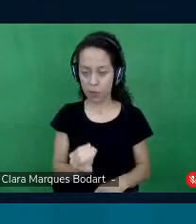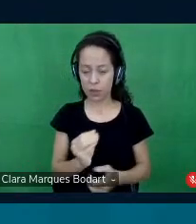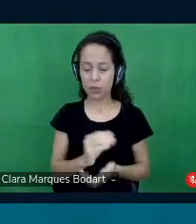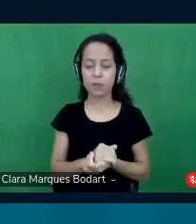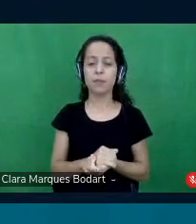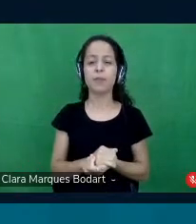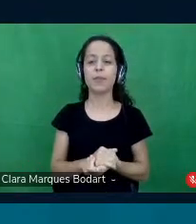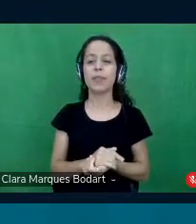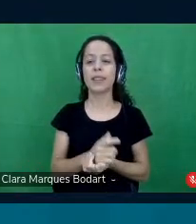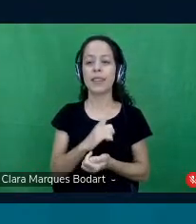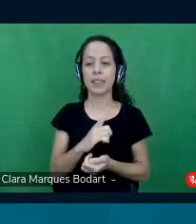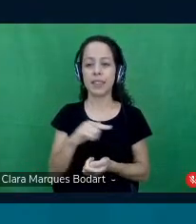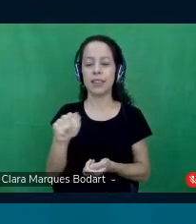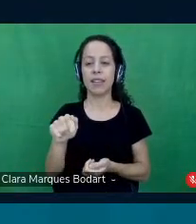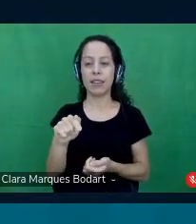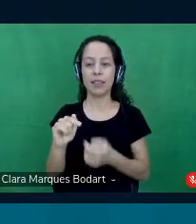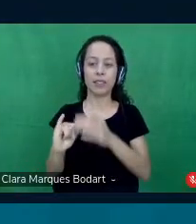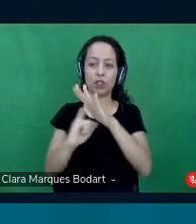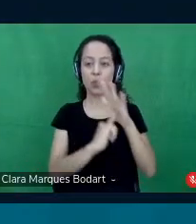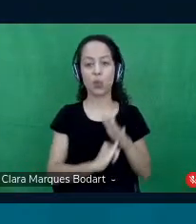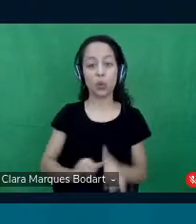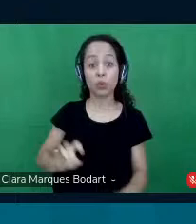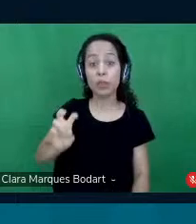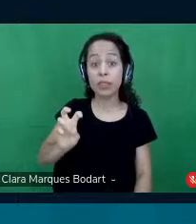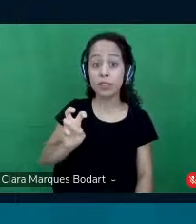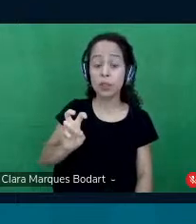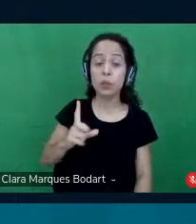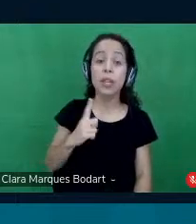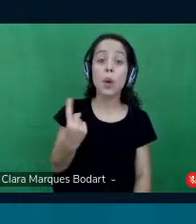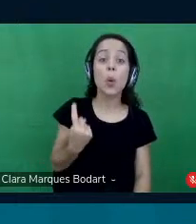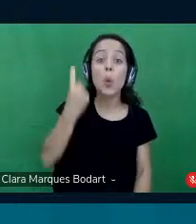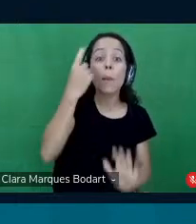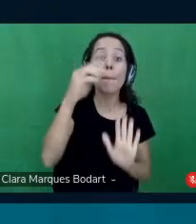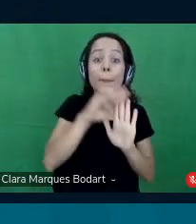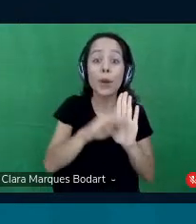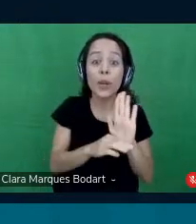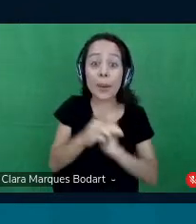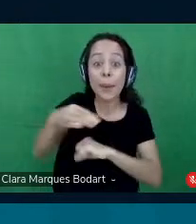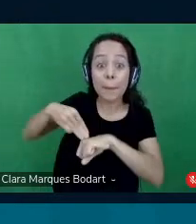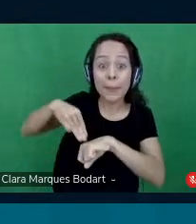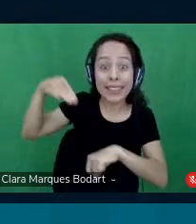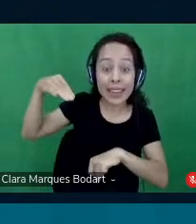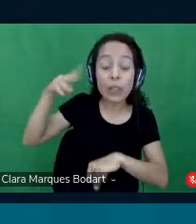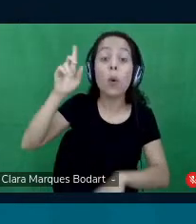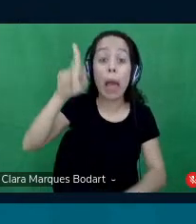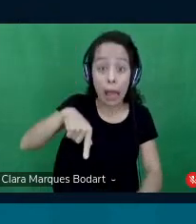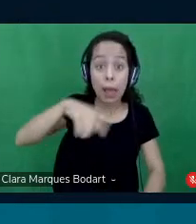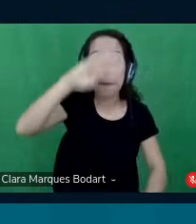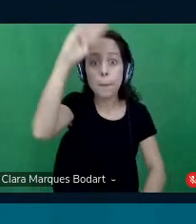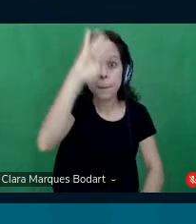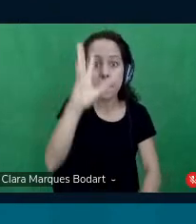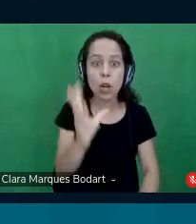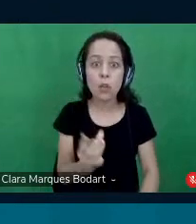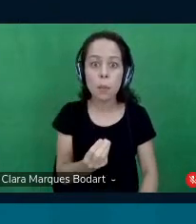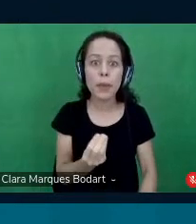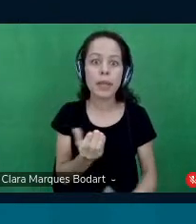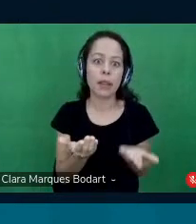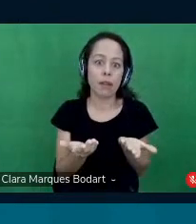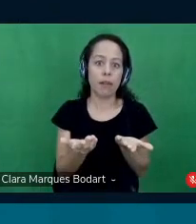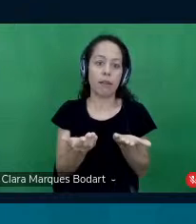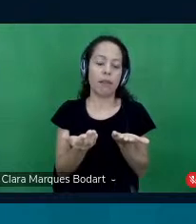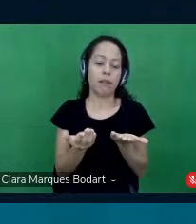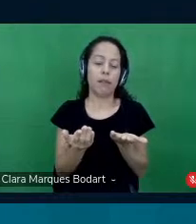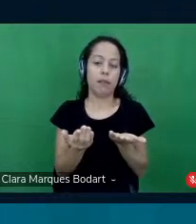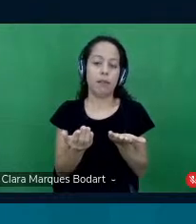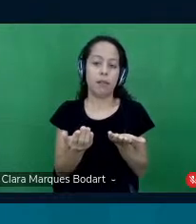rede cujo único programa de pós-graduação estrito senso é o PROFPT. E o PROFPT